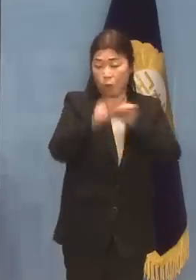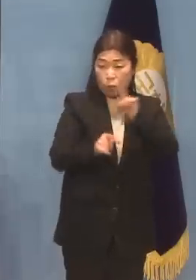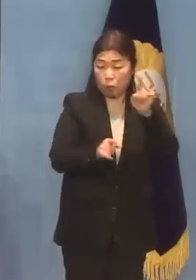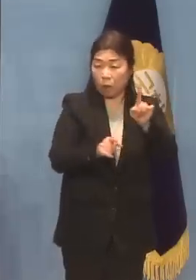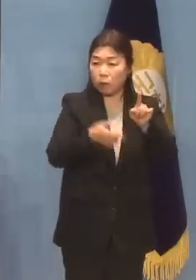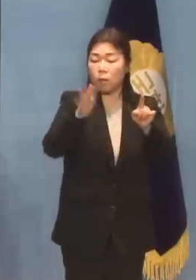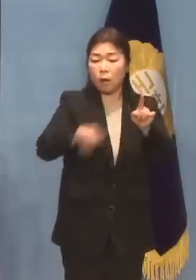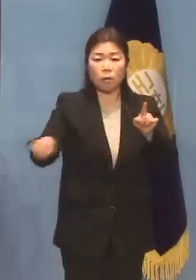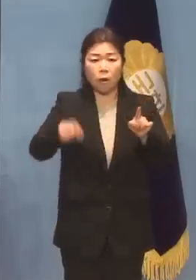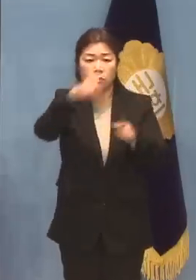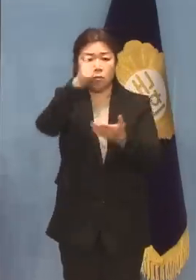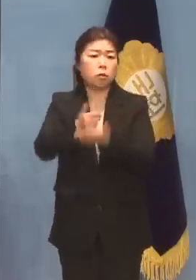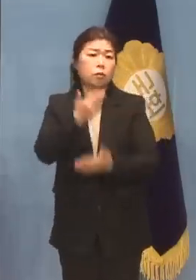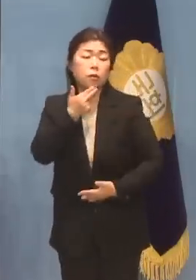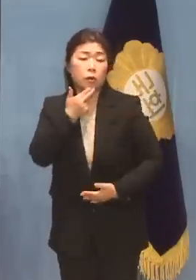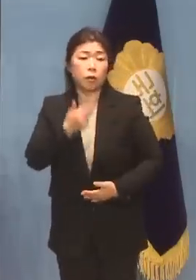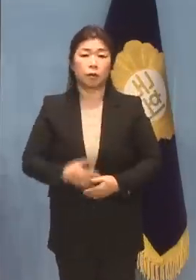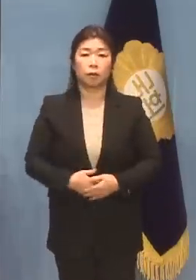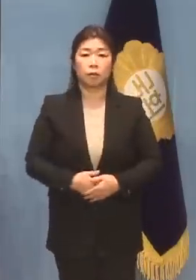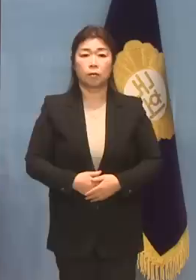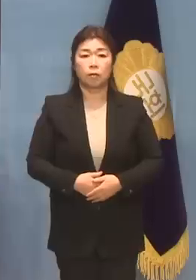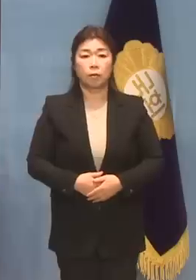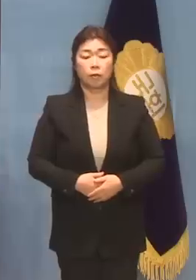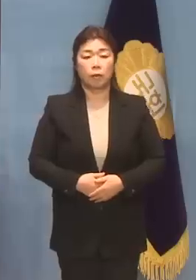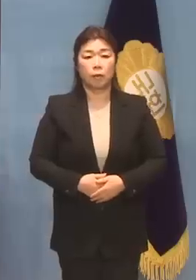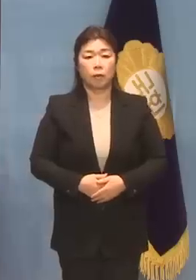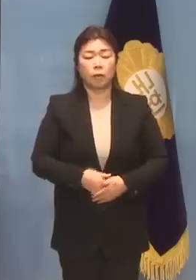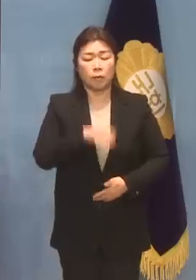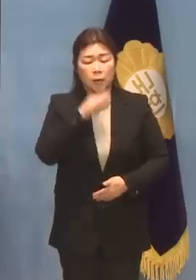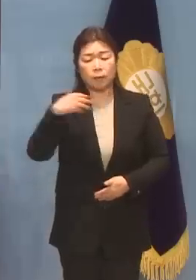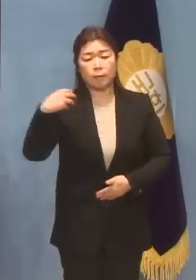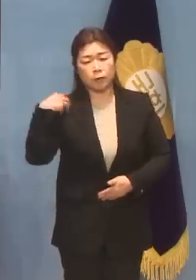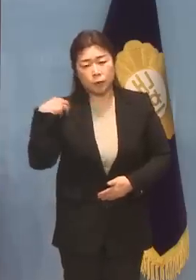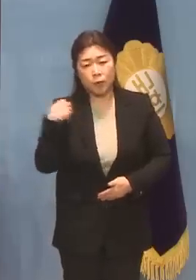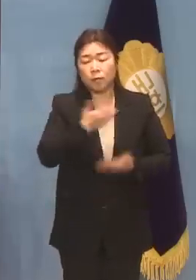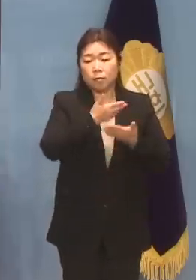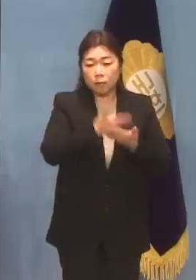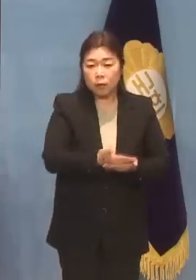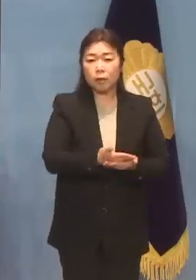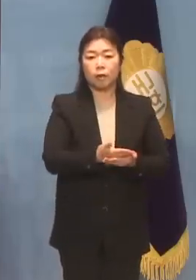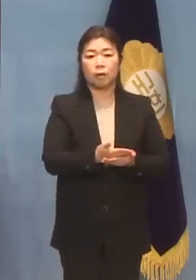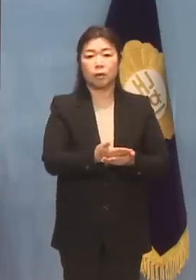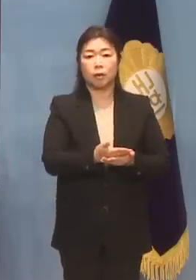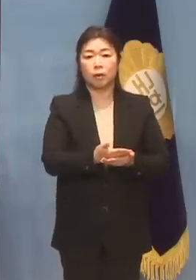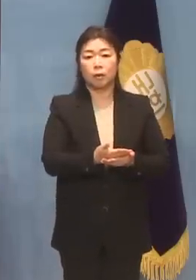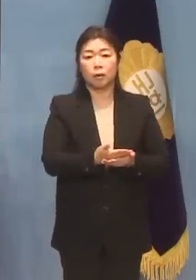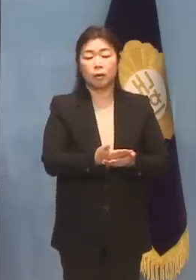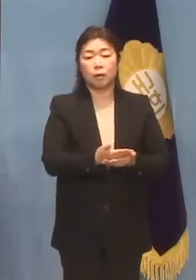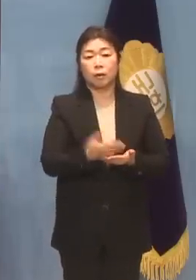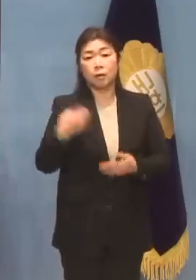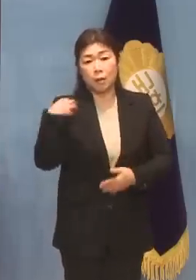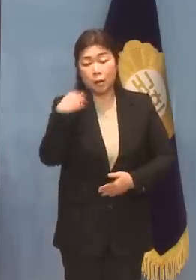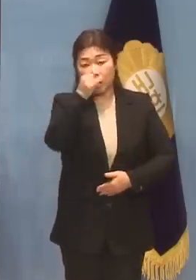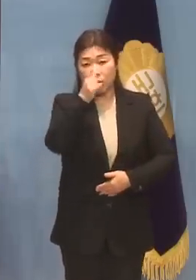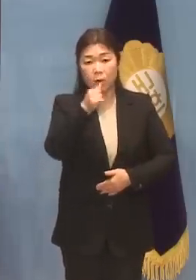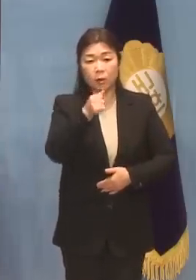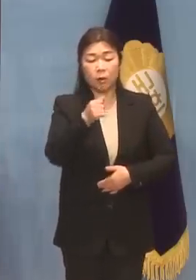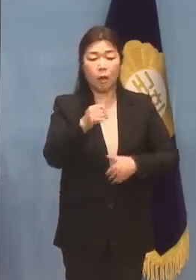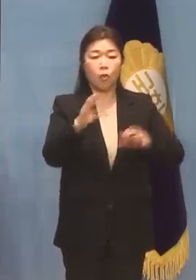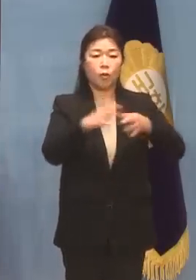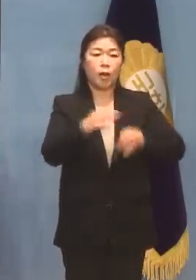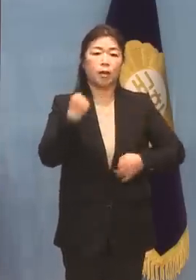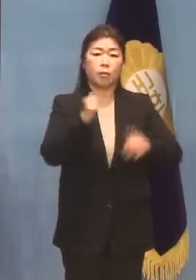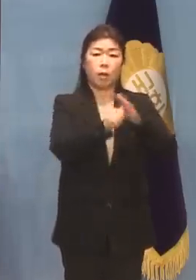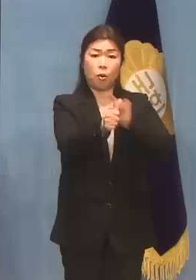협박은 통하지 않습니다. 막중한 소임을 다해야 할 여의당의 당대표가 되려 한다면 한 점의 의혹